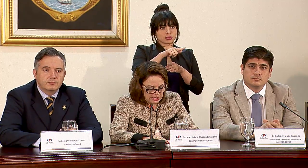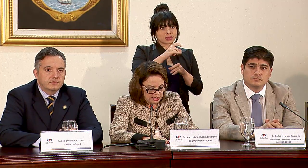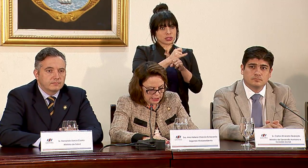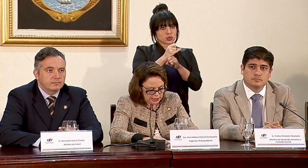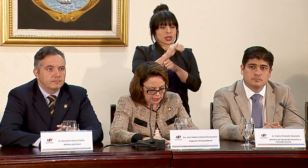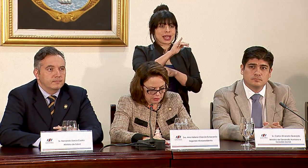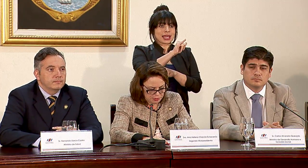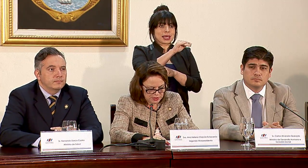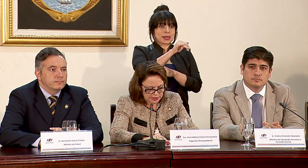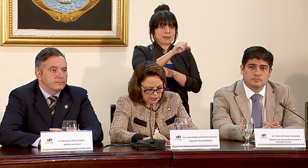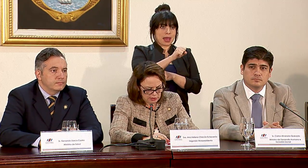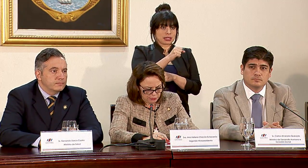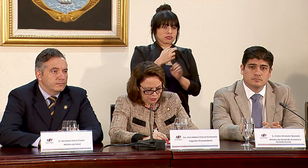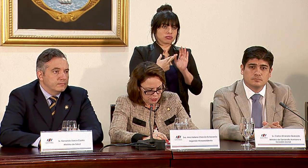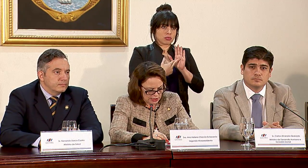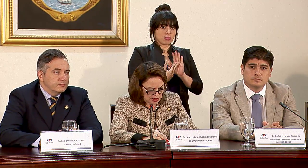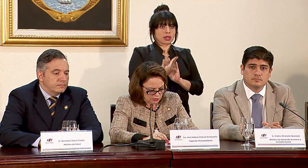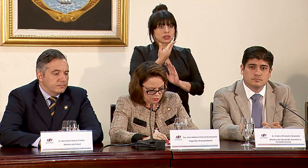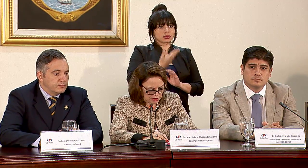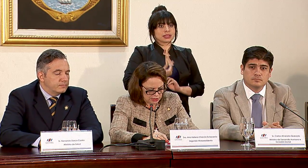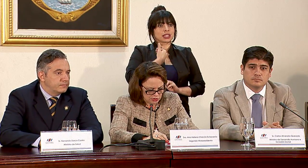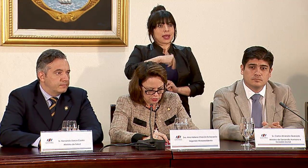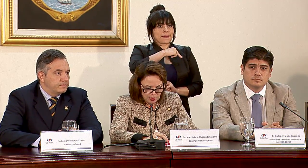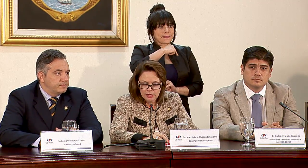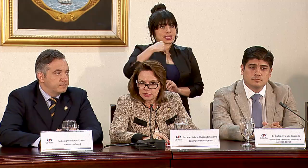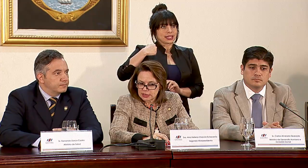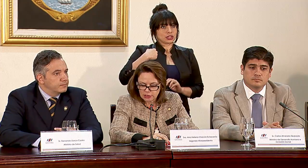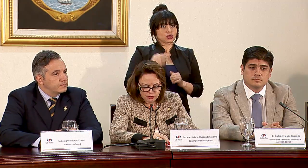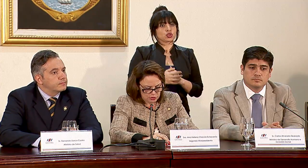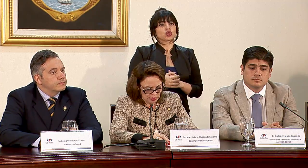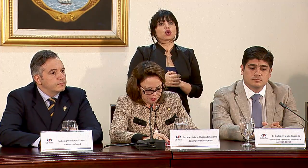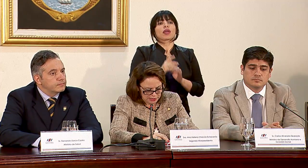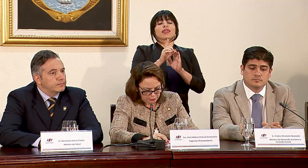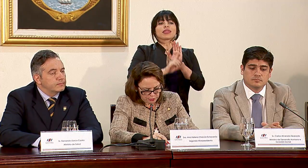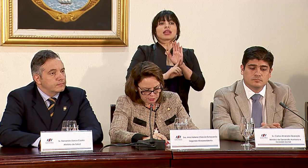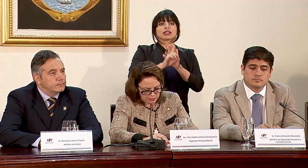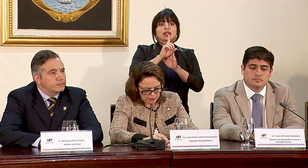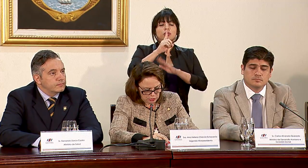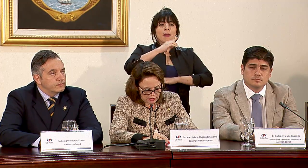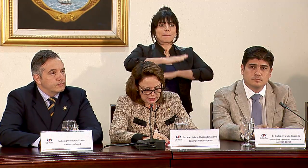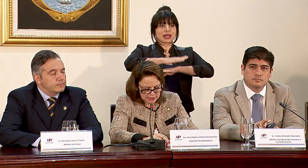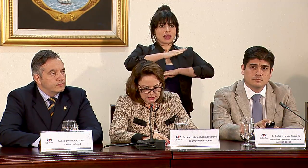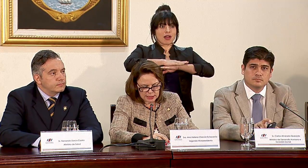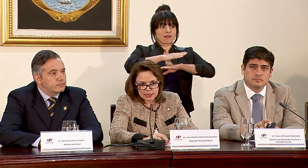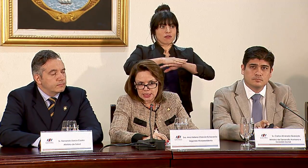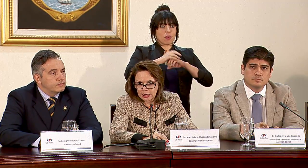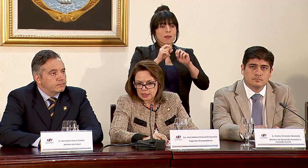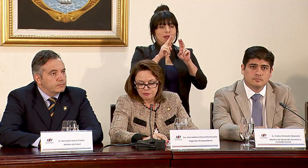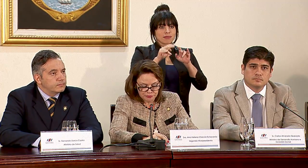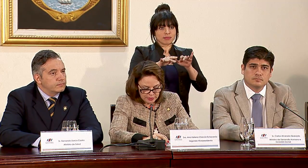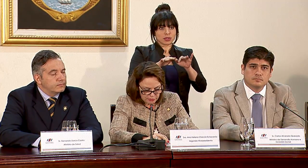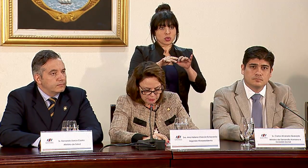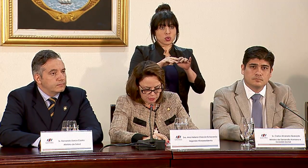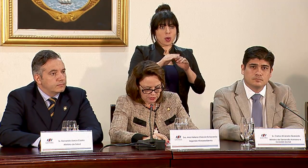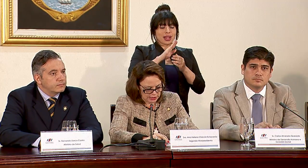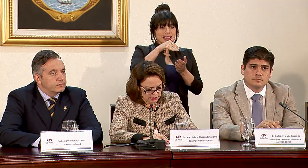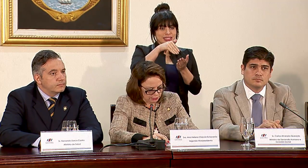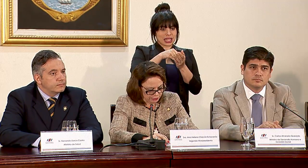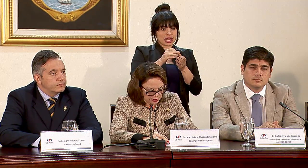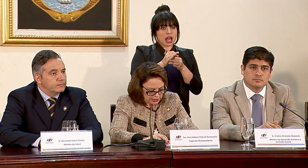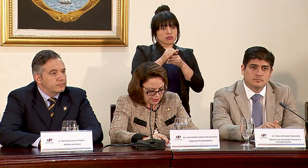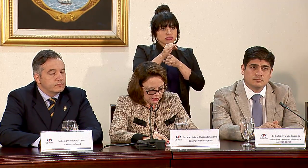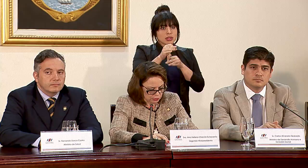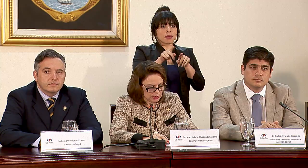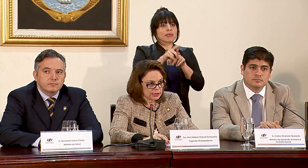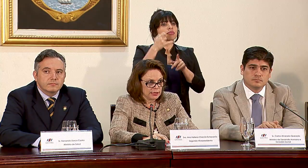IMAS, y aquí representado en la figura del señor ministro, desarrolla una plataforma virtual, centralizada, remota y